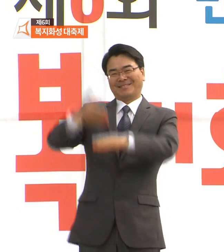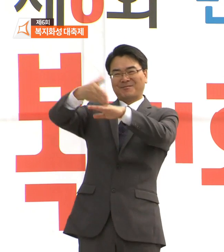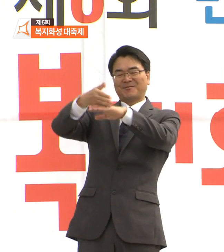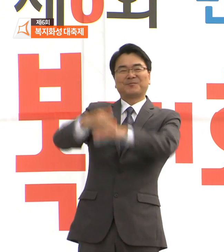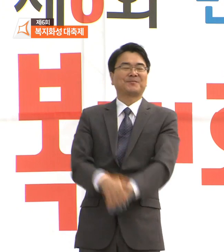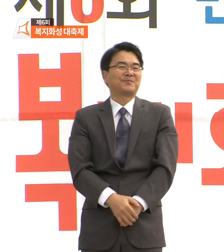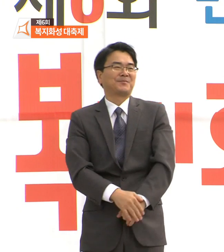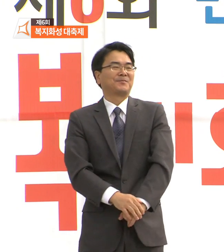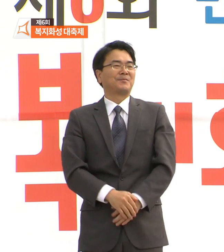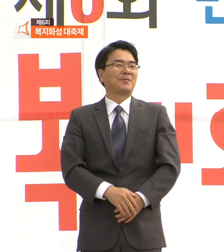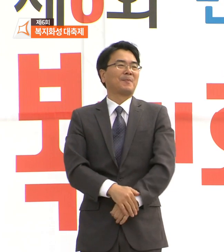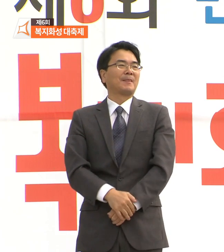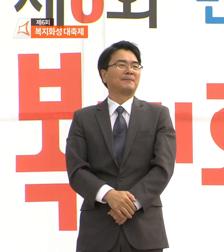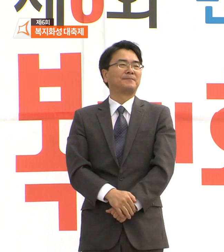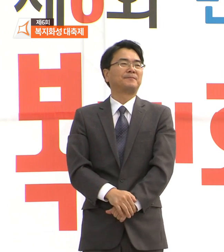감사합니다.